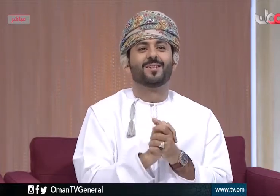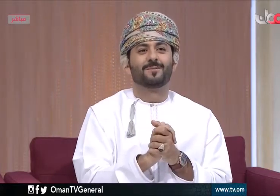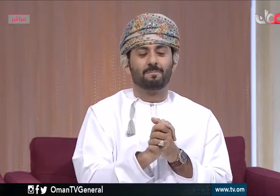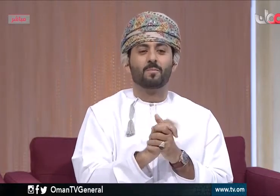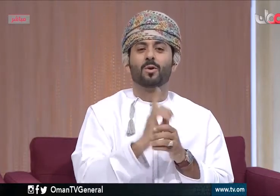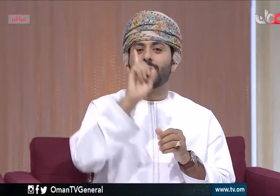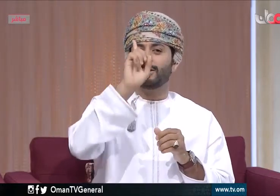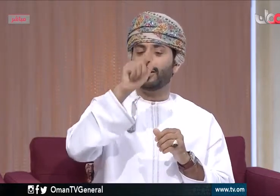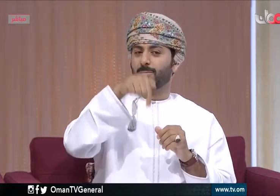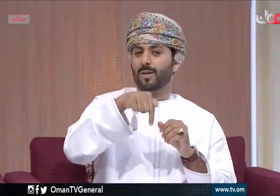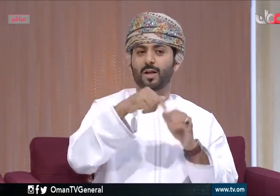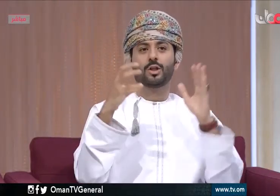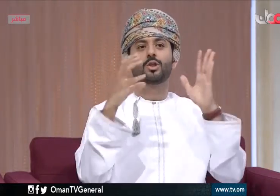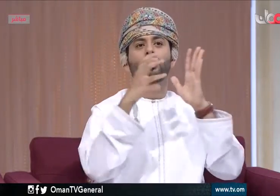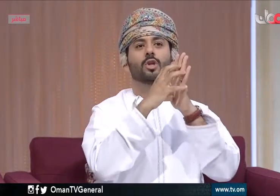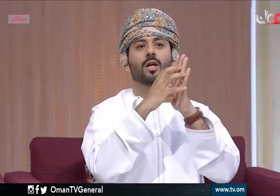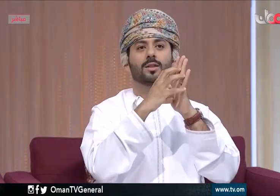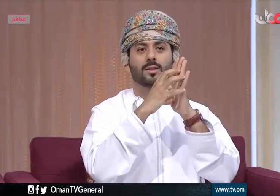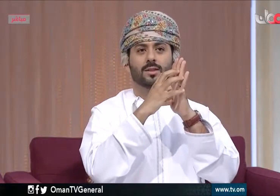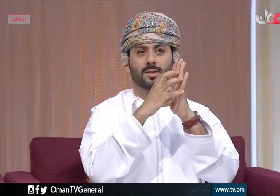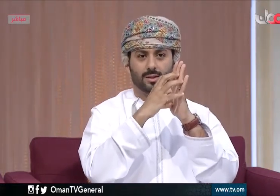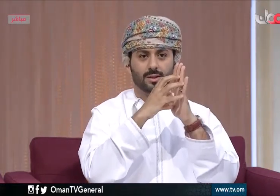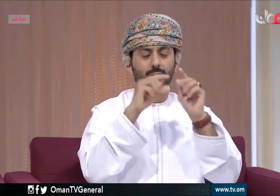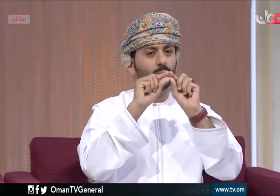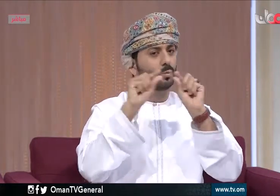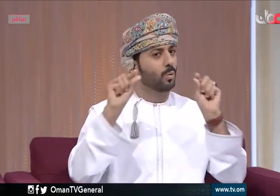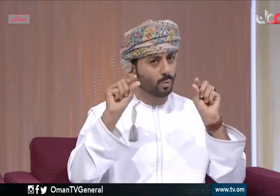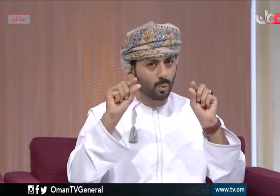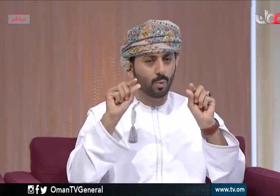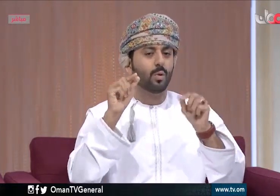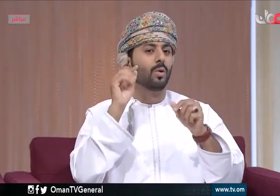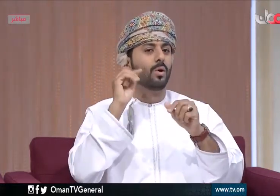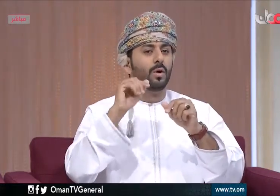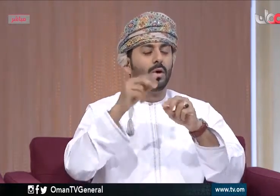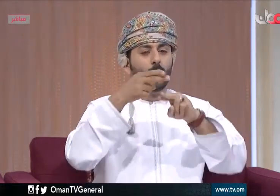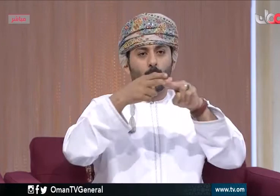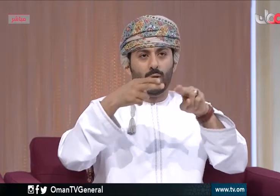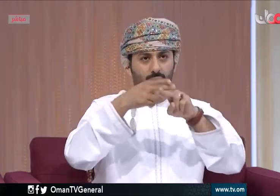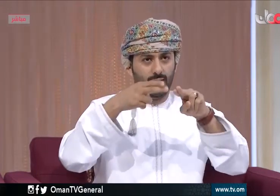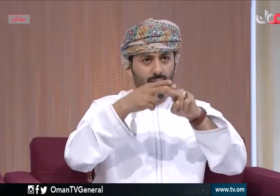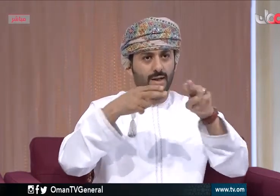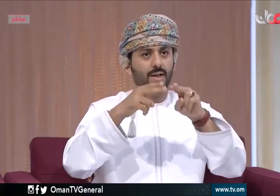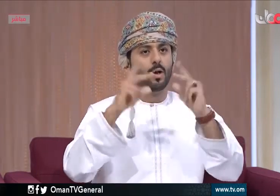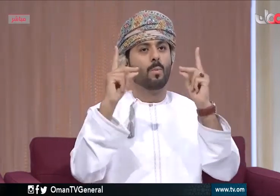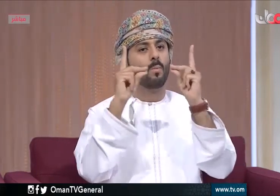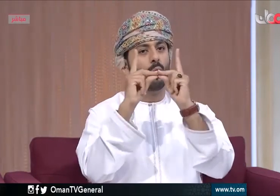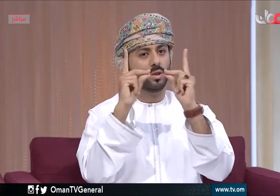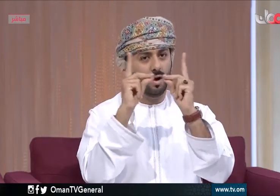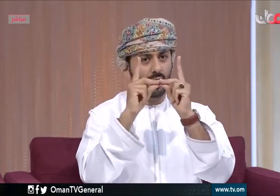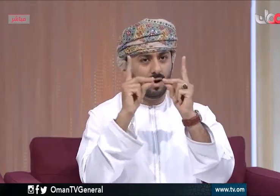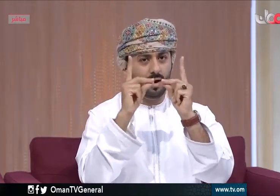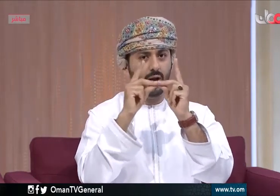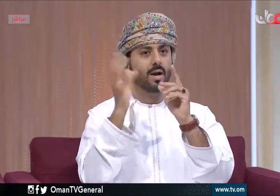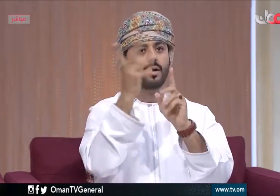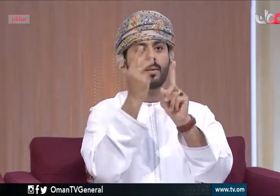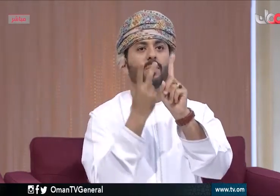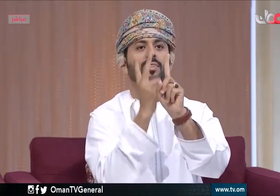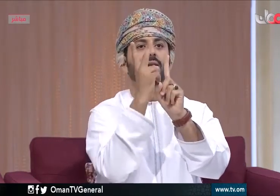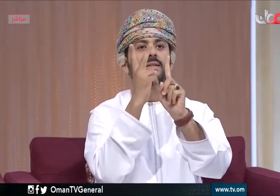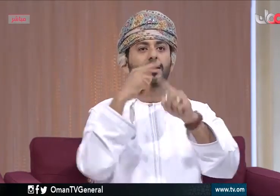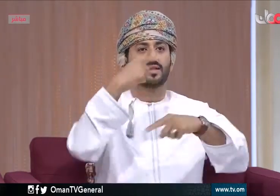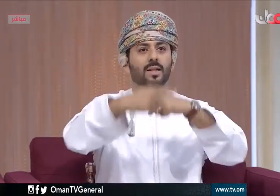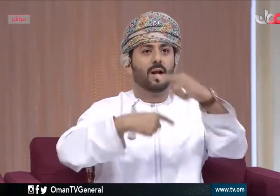شكرا جزيلا لك. طبعا دكتورة سؤالي لك، طبعا ما هو الشعار